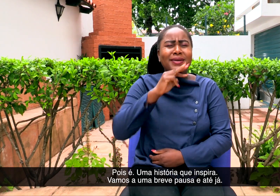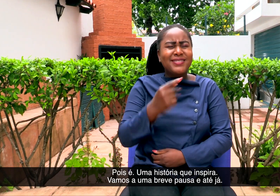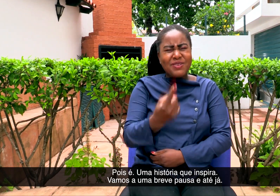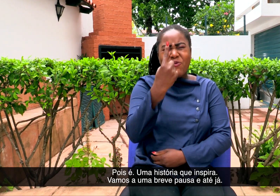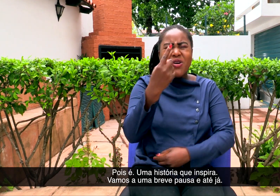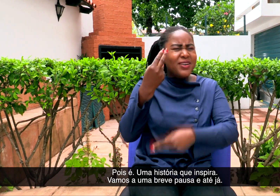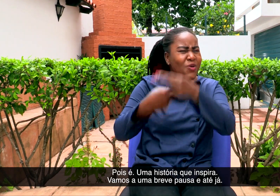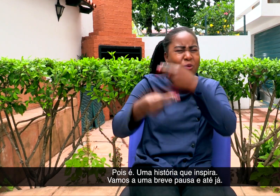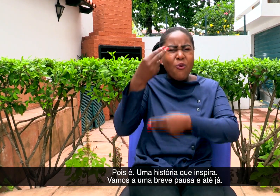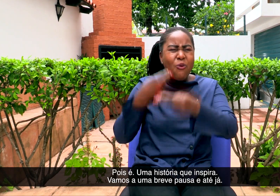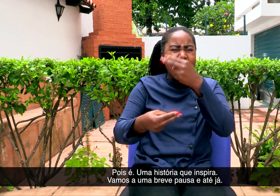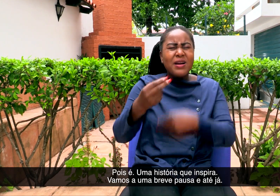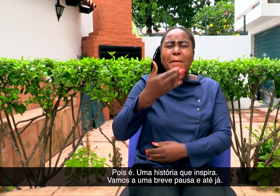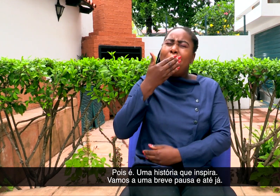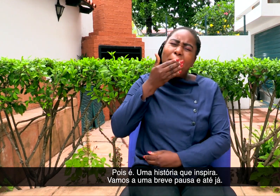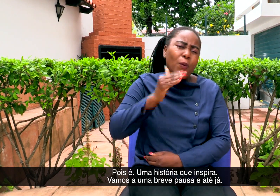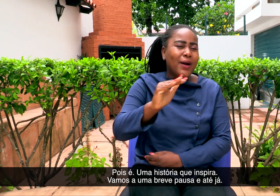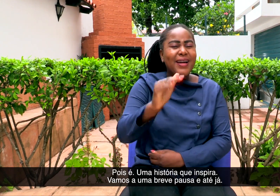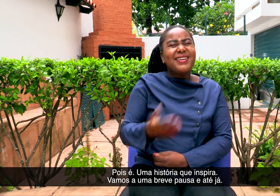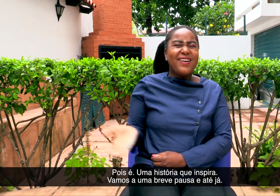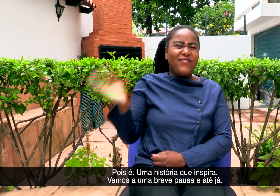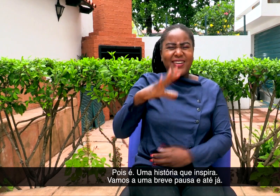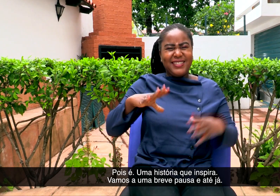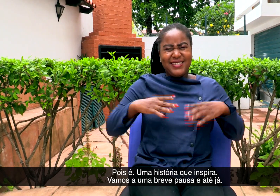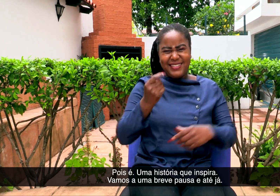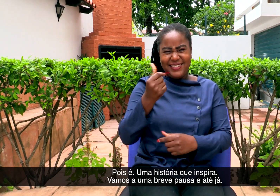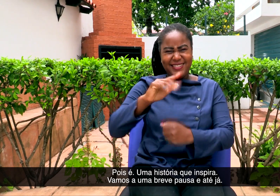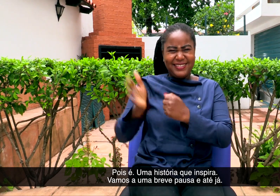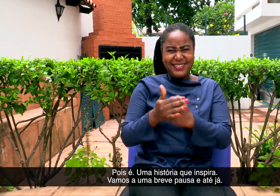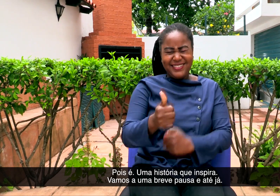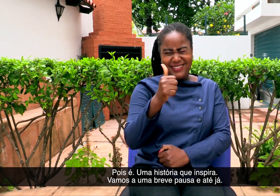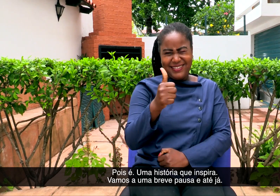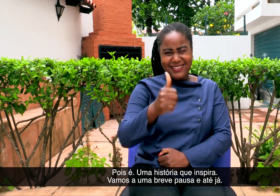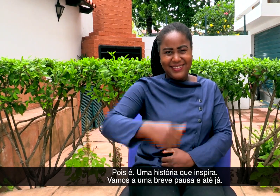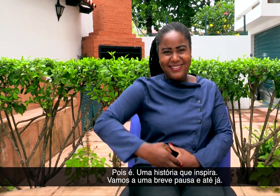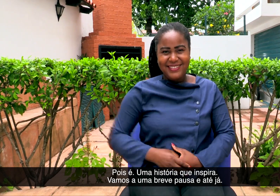Pois é, uma história que inspira. Vamos a uma breve pausa e até já.